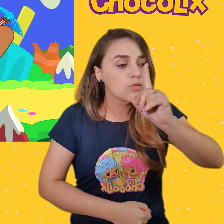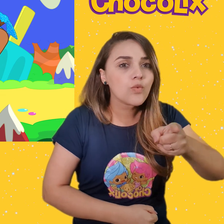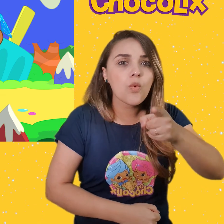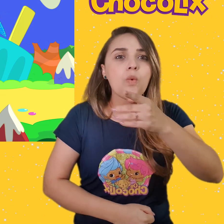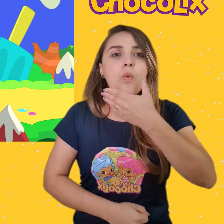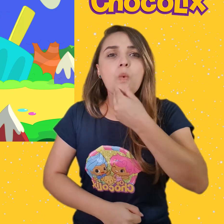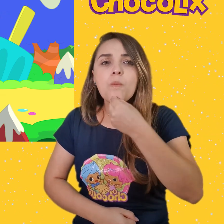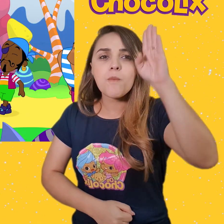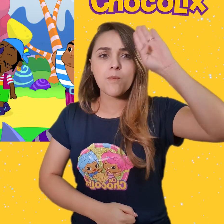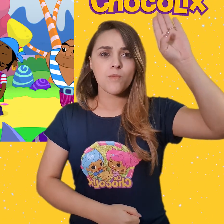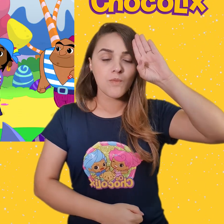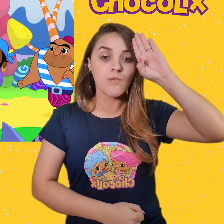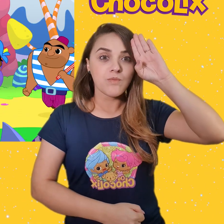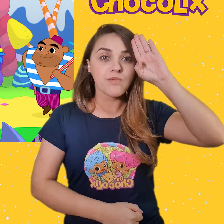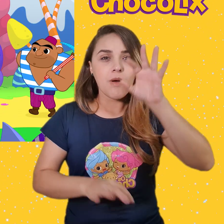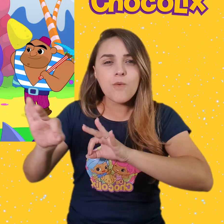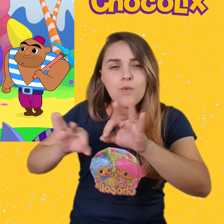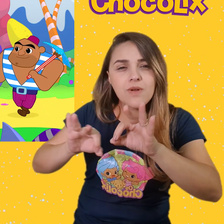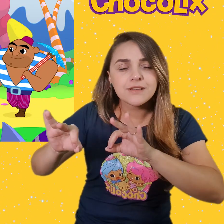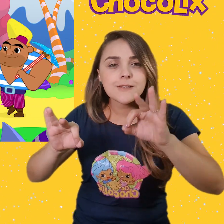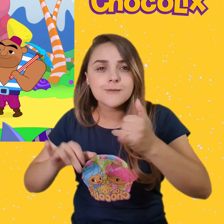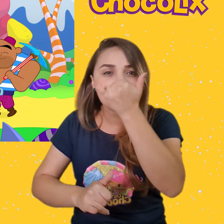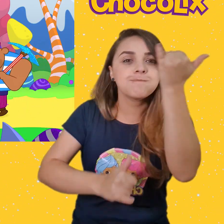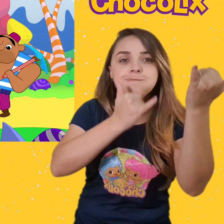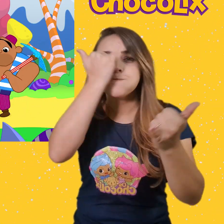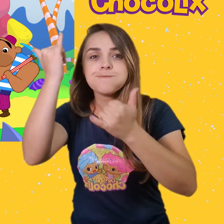homens colocassem muitas armadilhas pelo caminho.